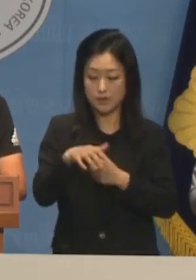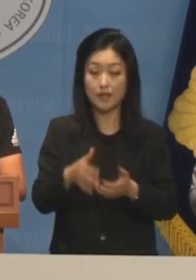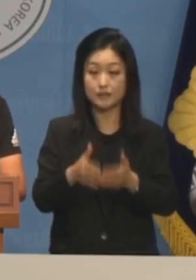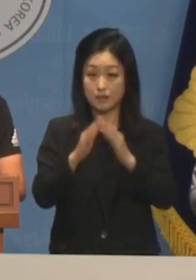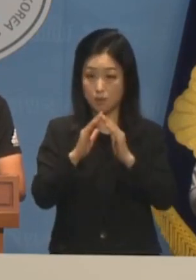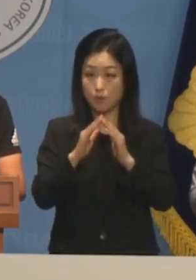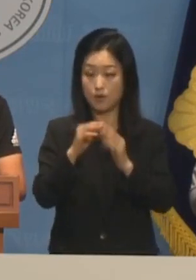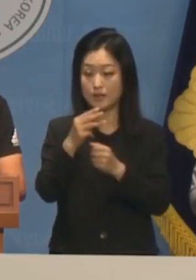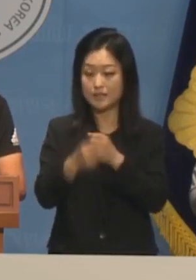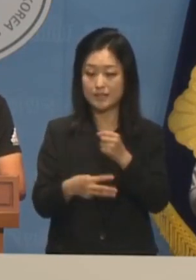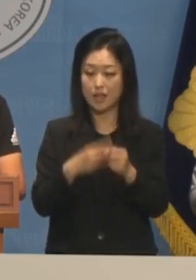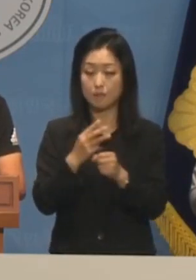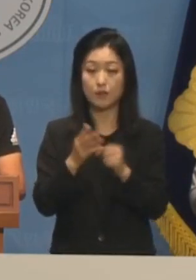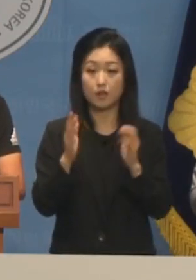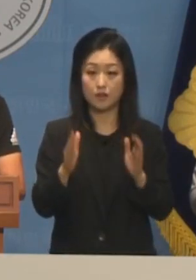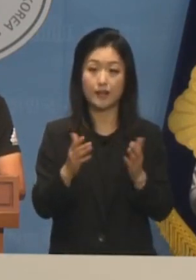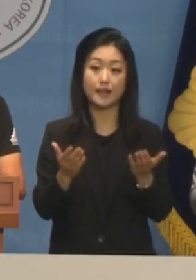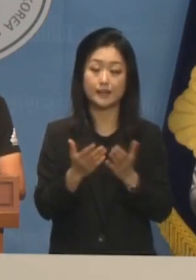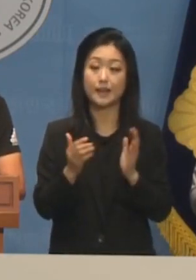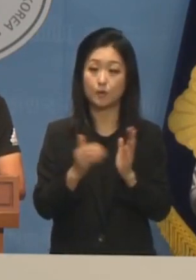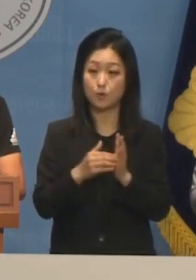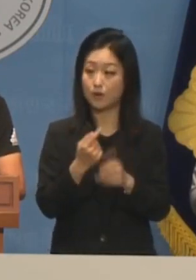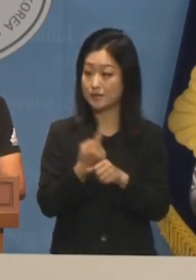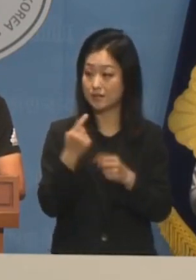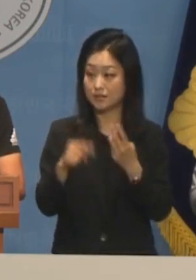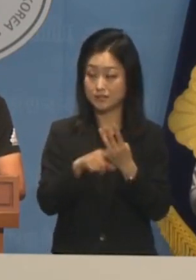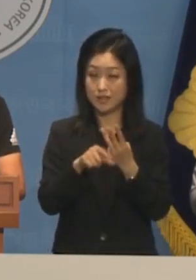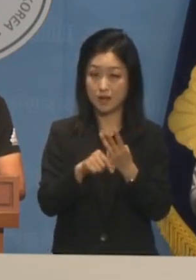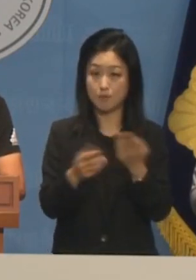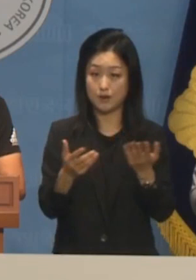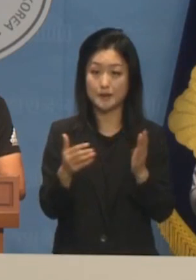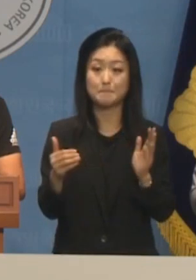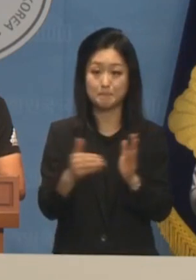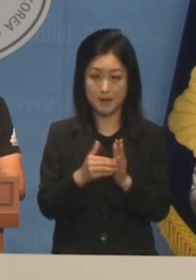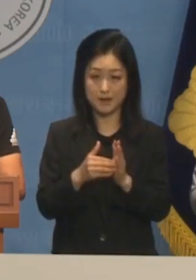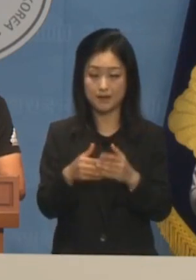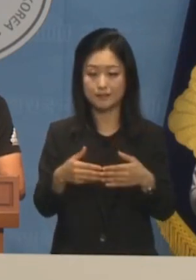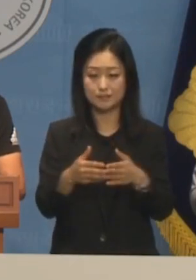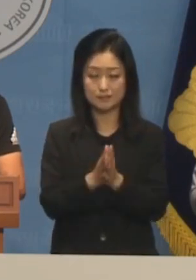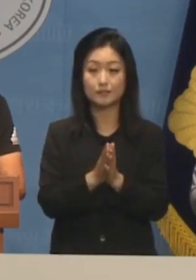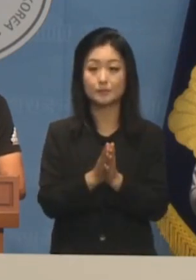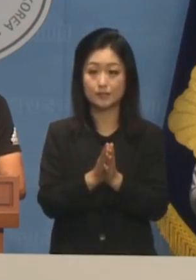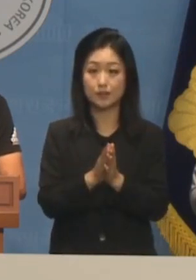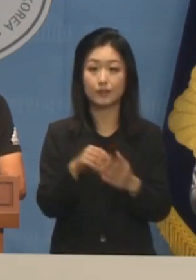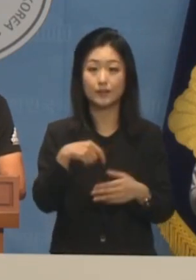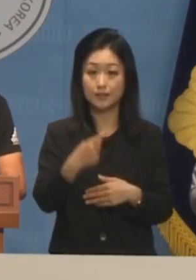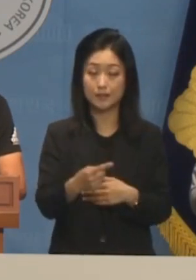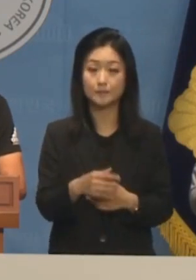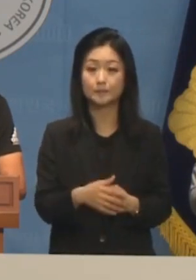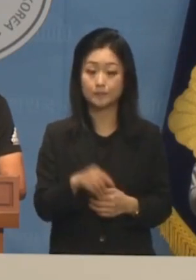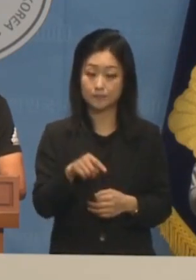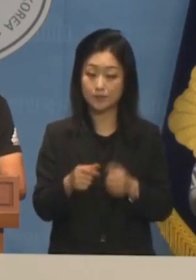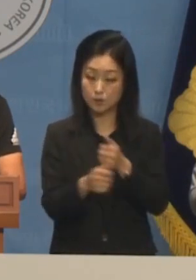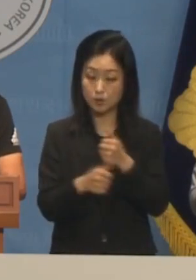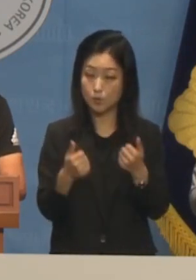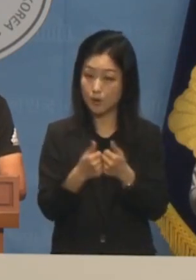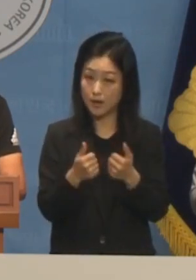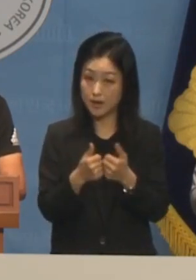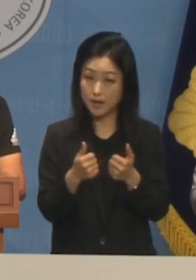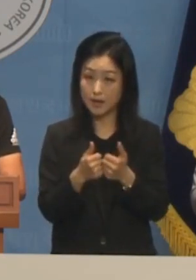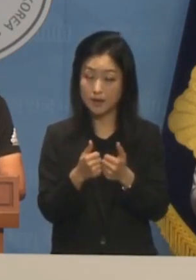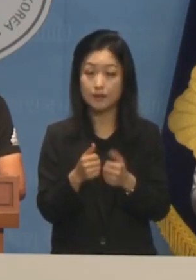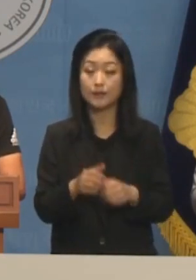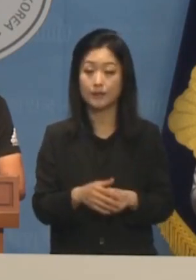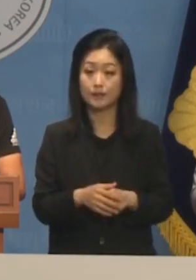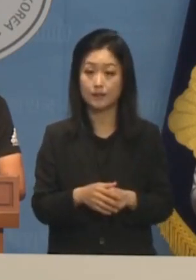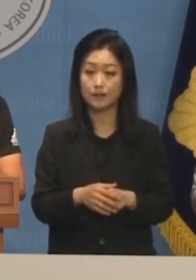한시적으로 3년간 가동했고 작년 3월 기한이 다해 일모라고 말았습니다. 공무직위원회의 논의는 평행성을